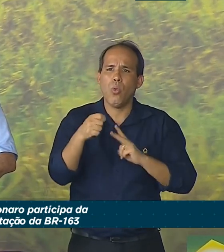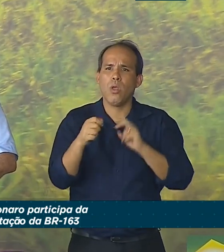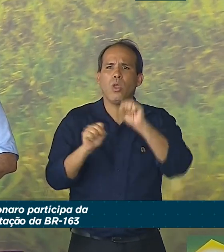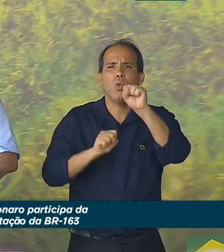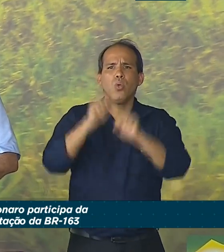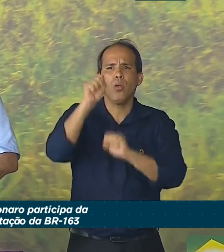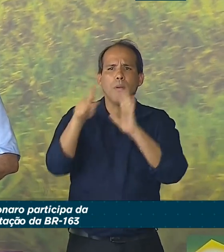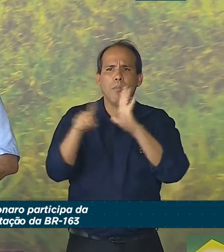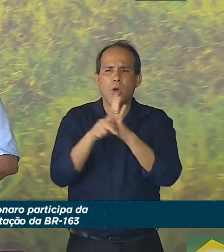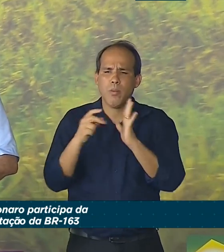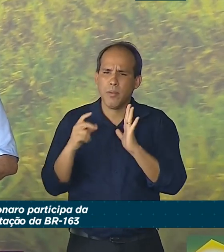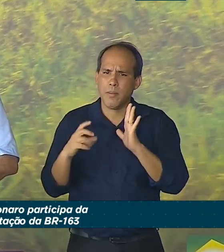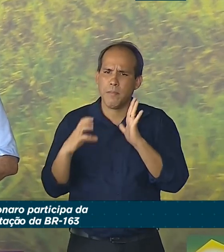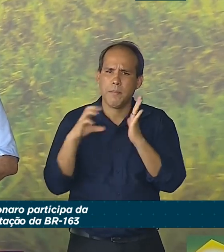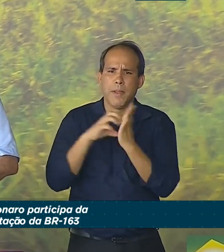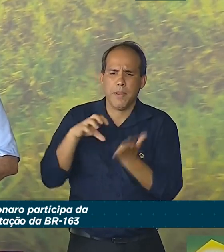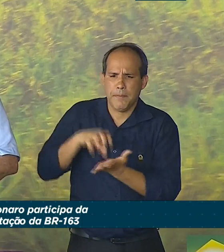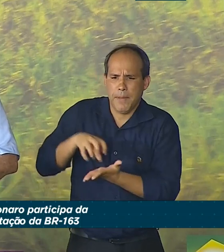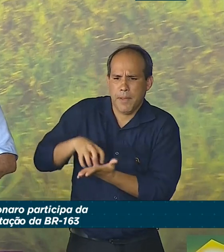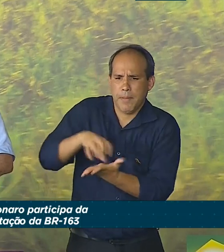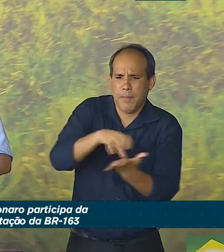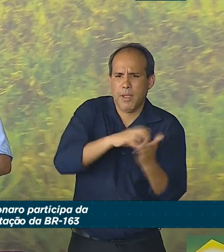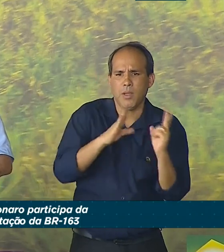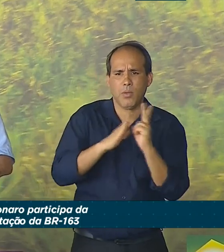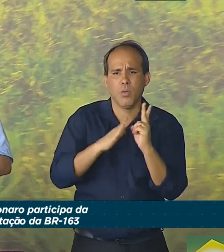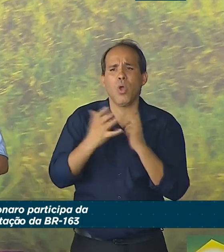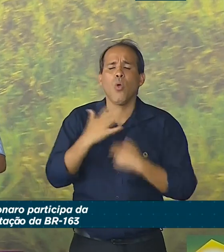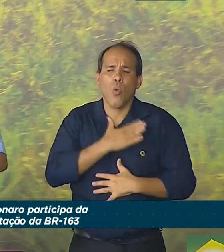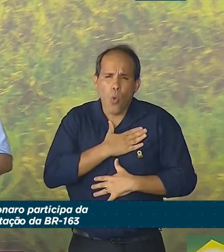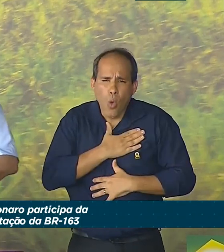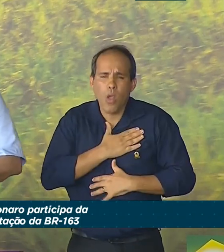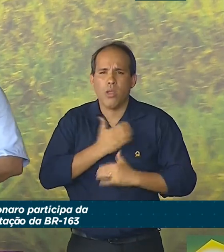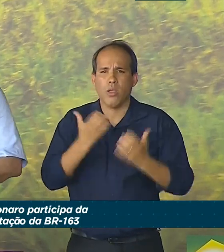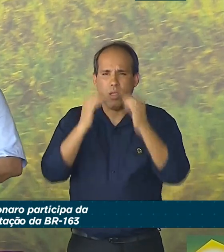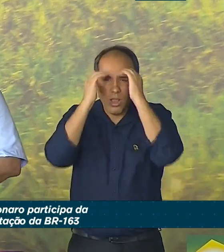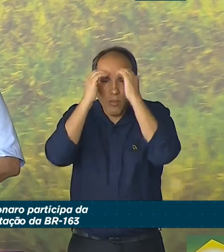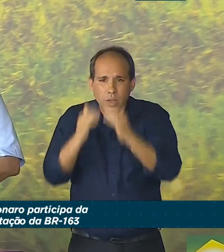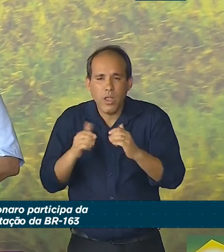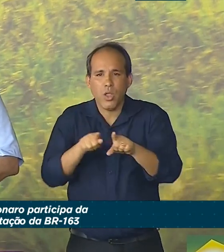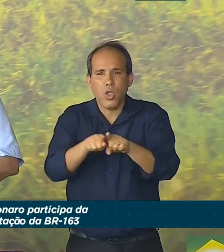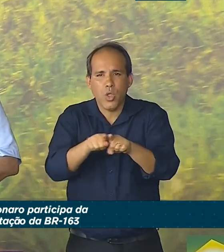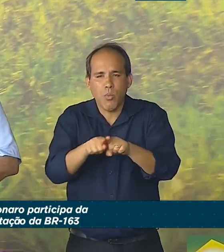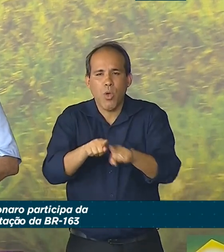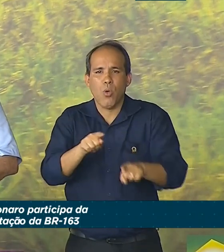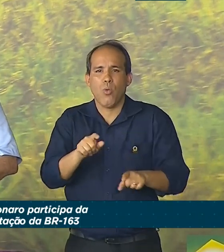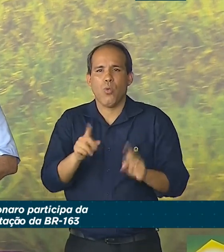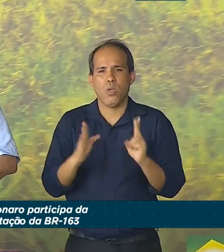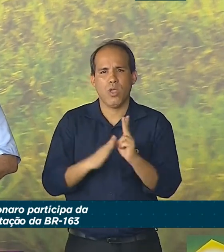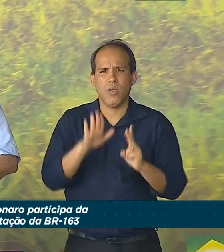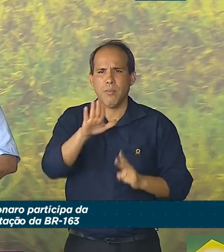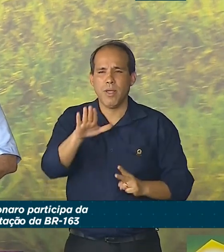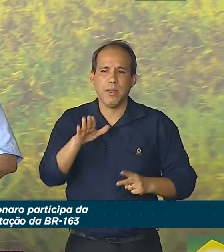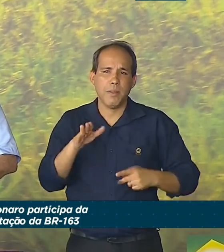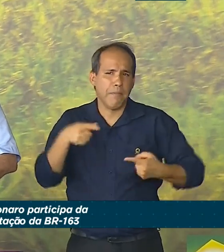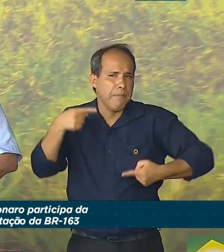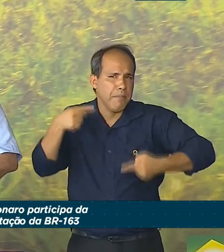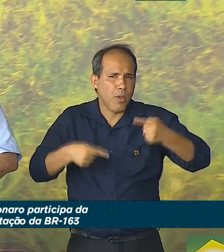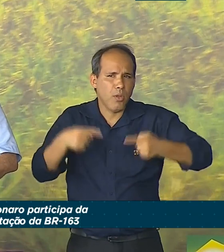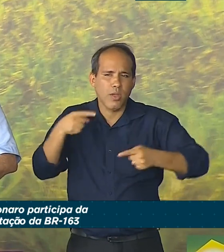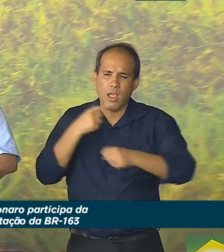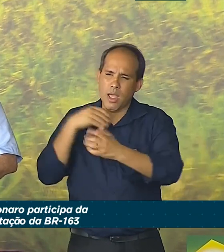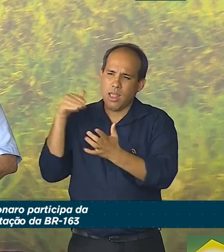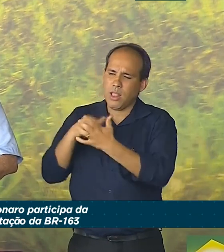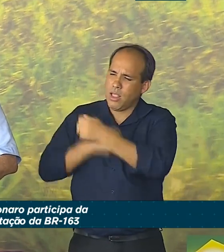demarcação. Gostamos, queremos o bem, amamos nossos irmãos índios. Mas uma política, até o